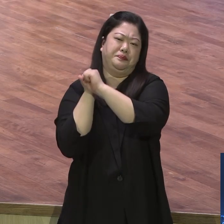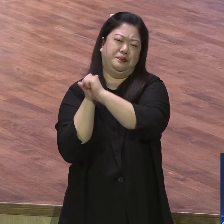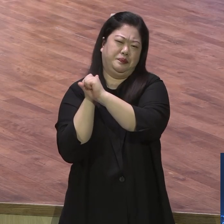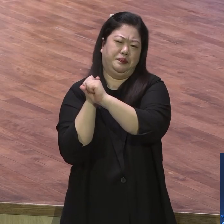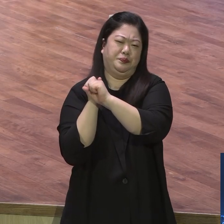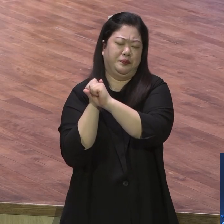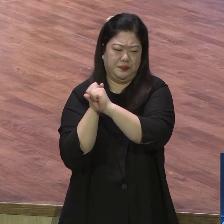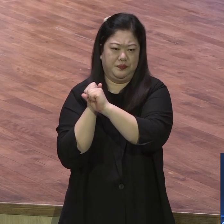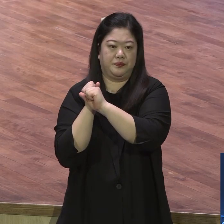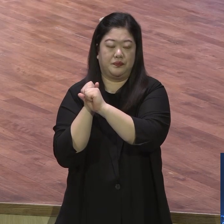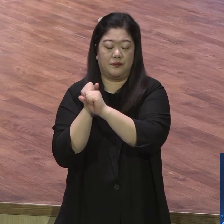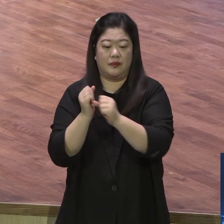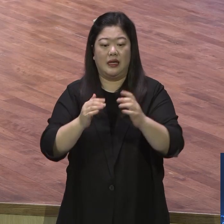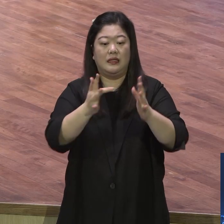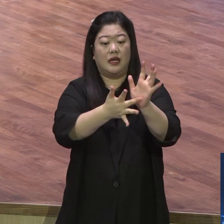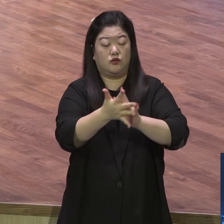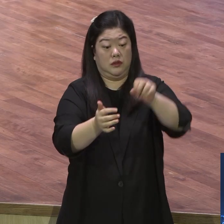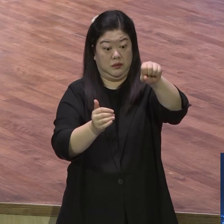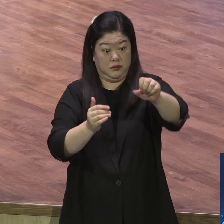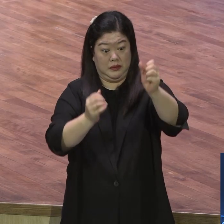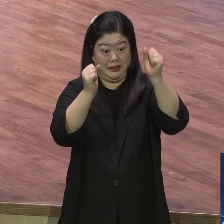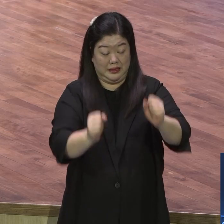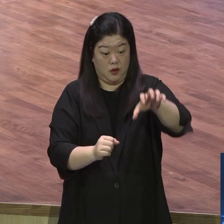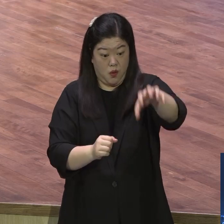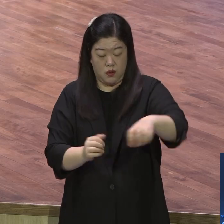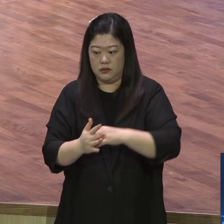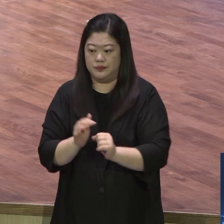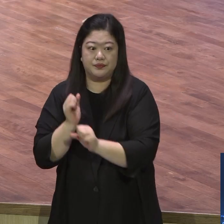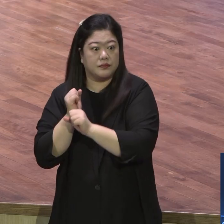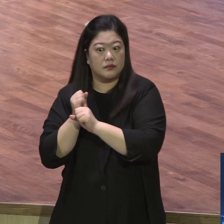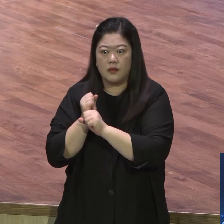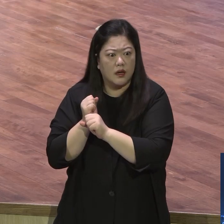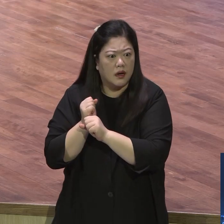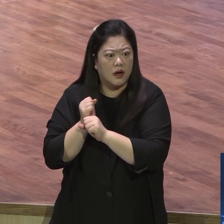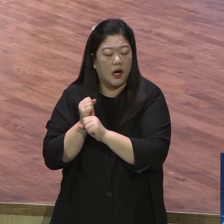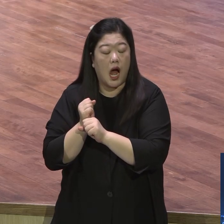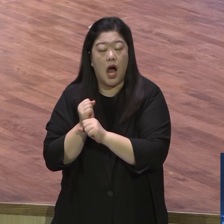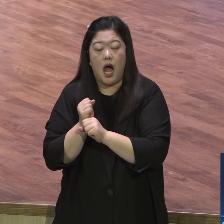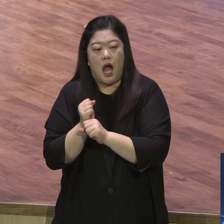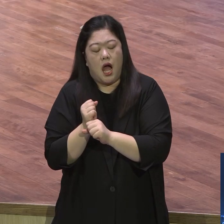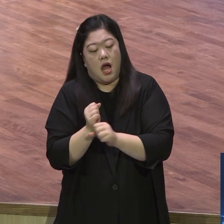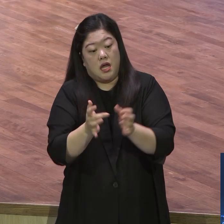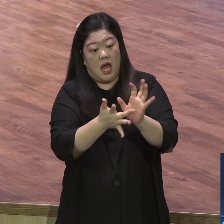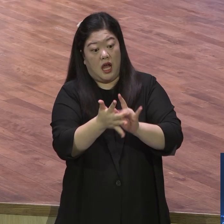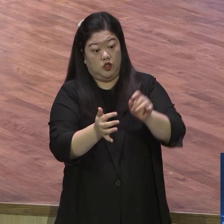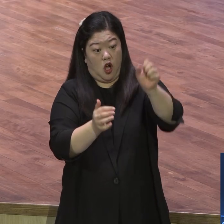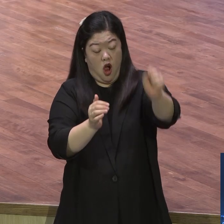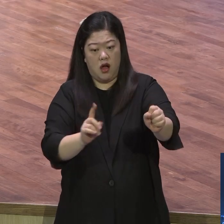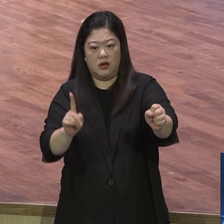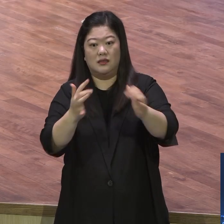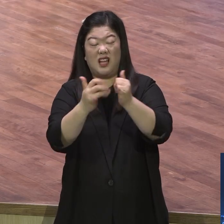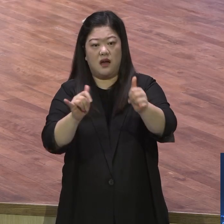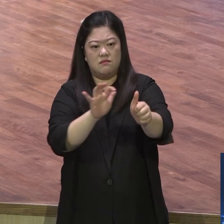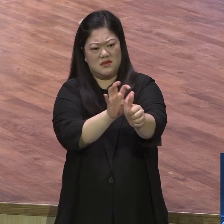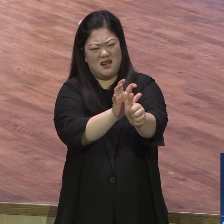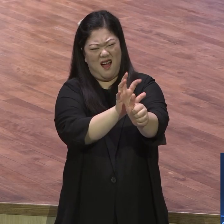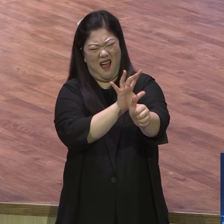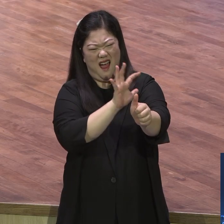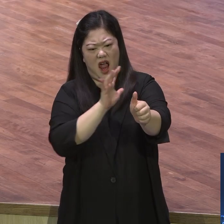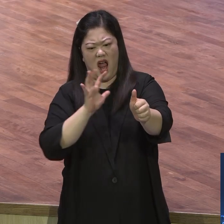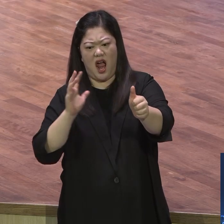보니까 예수님이 들어가 앉은 그 집은 용신할 수 없어 들어갈 수가 없어 입구부터 끝까지